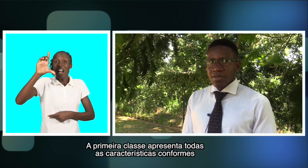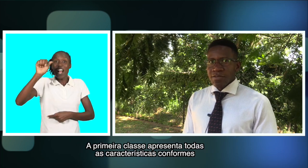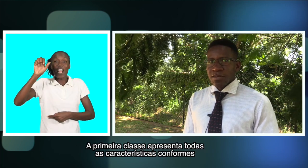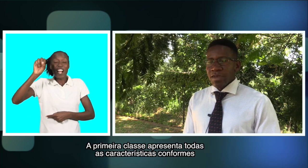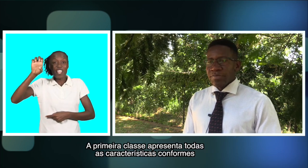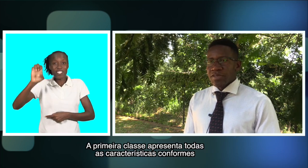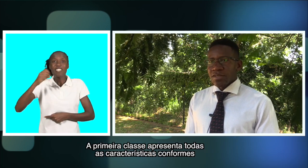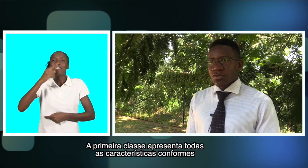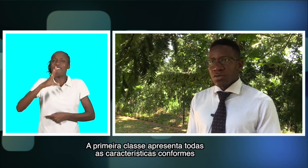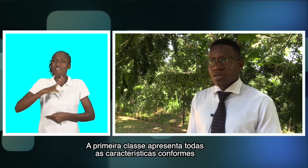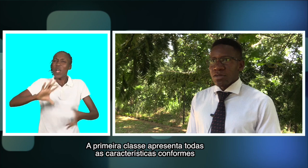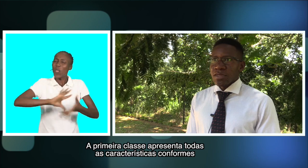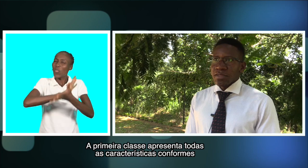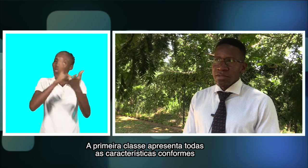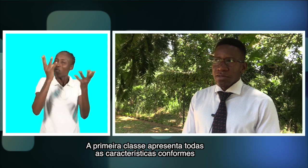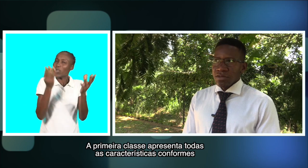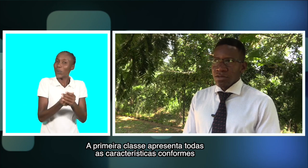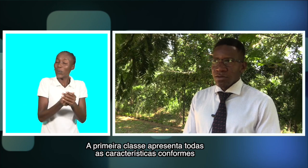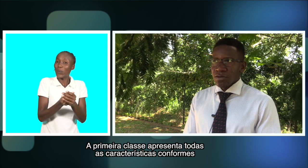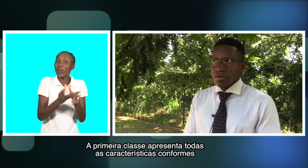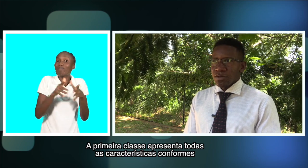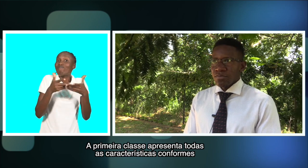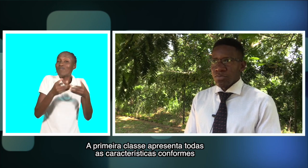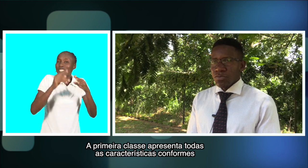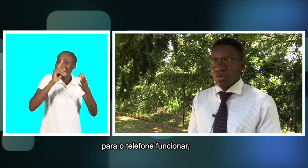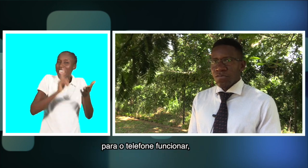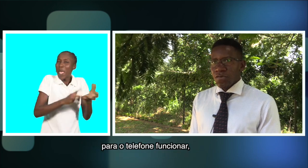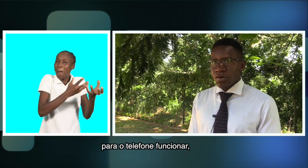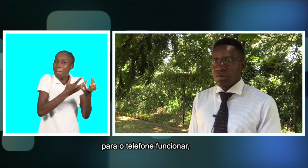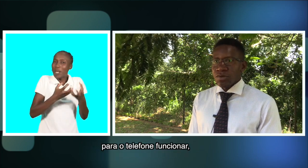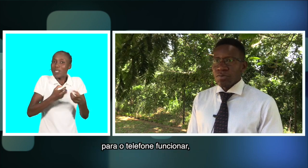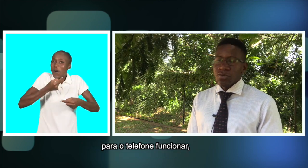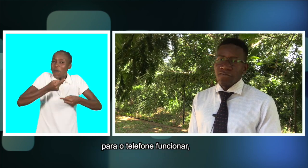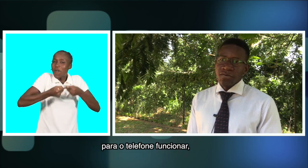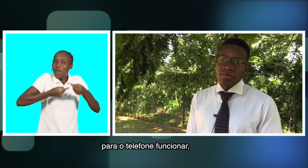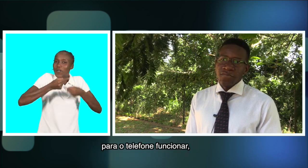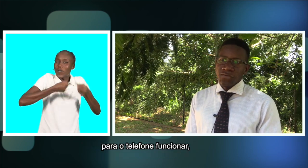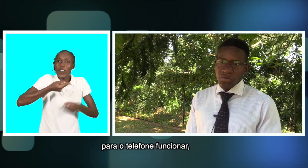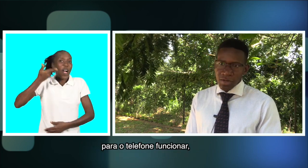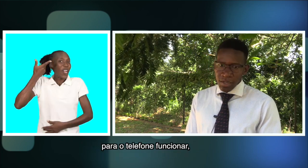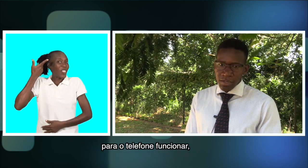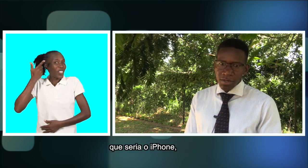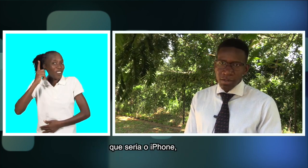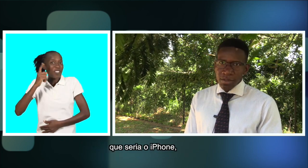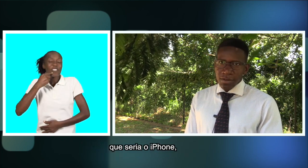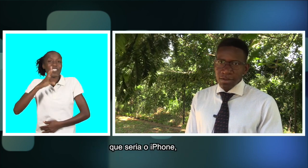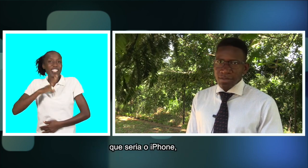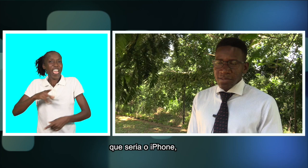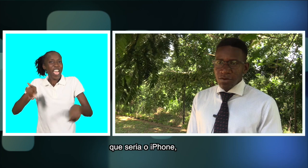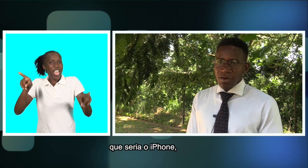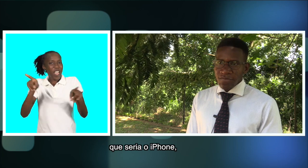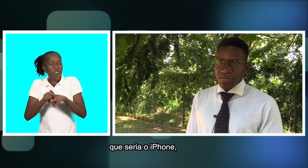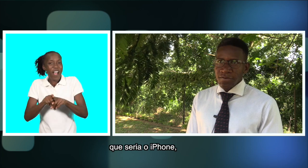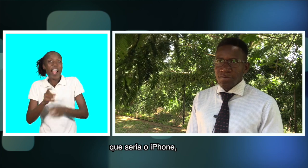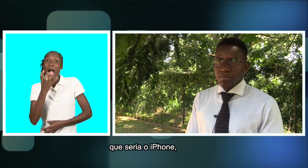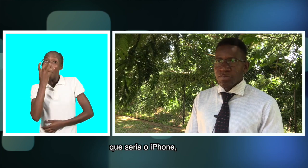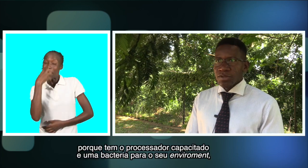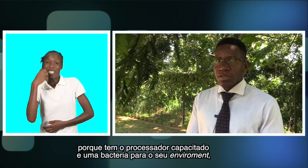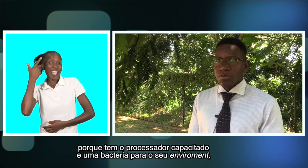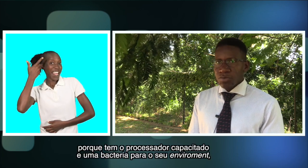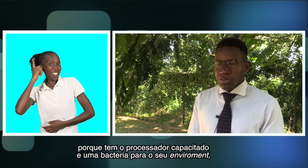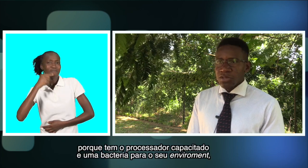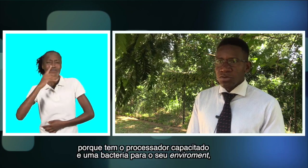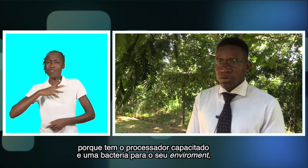primeira classe apresenta todas as características conformes para o telefone funcionar, que seria o iPhone,